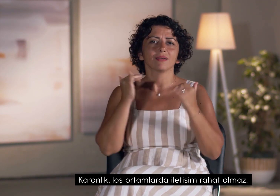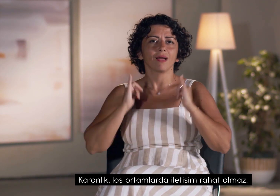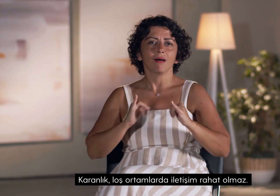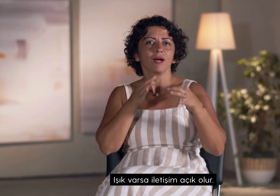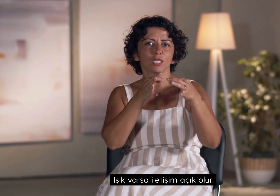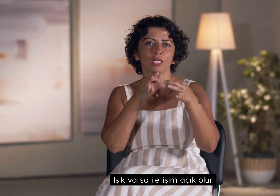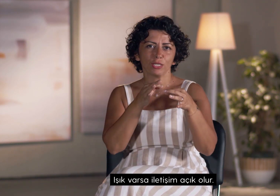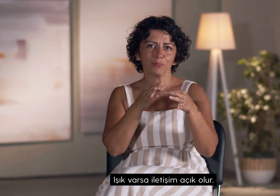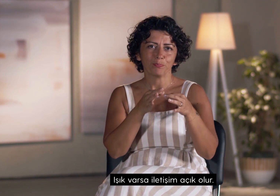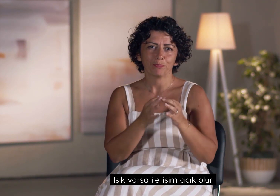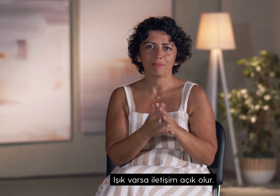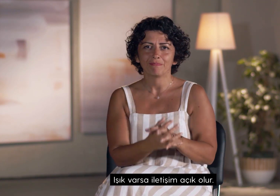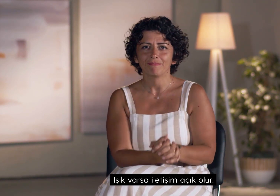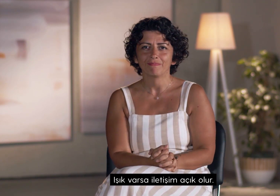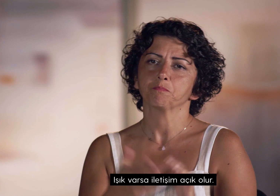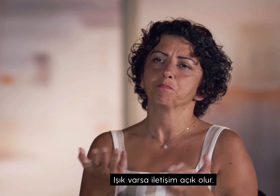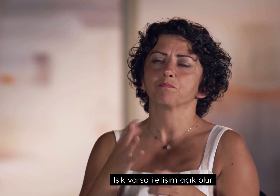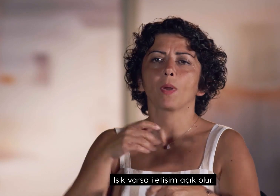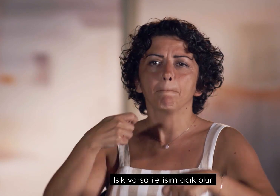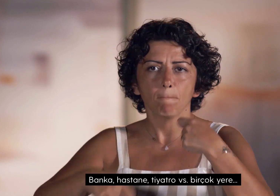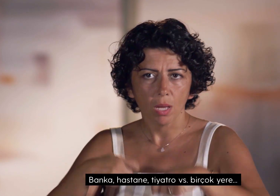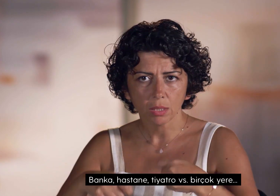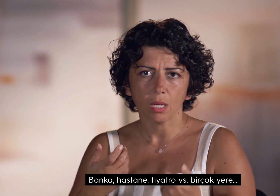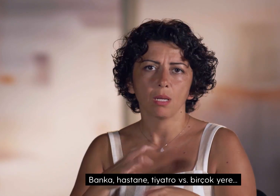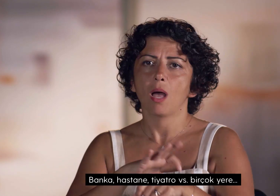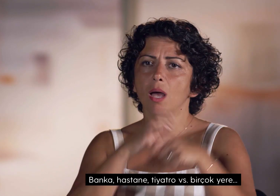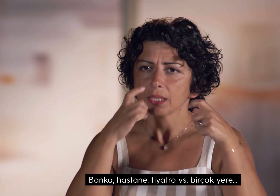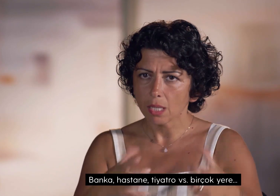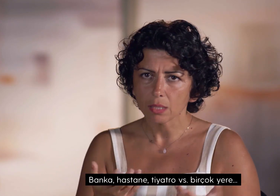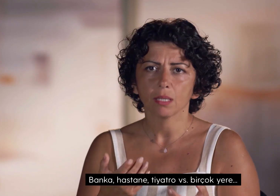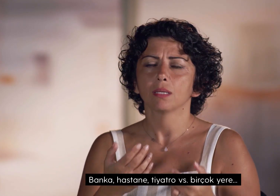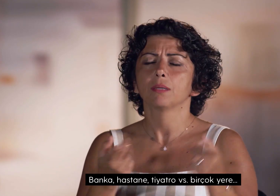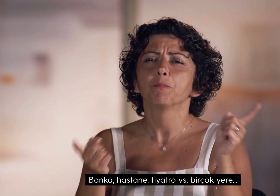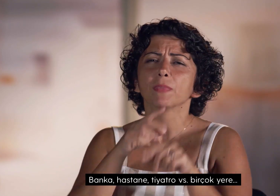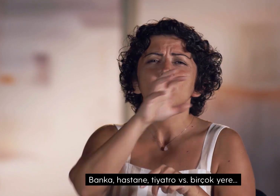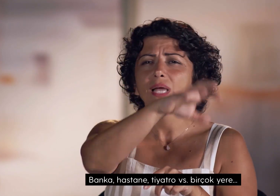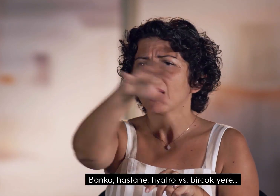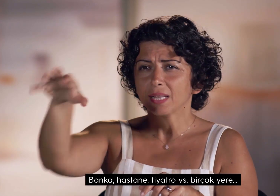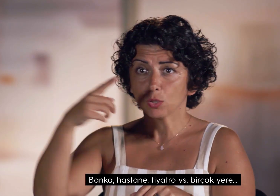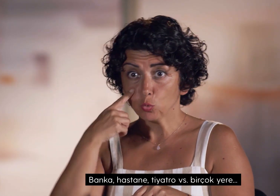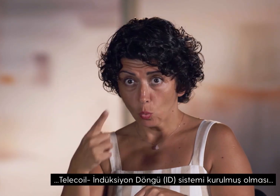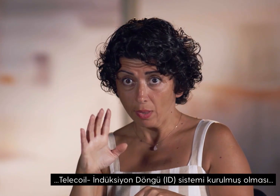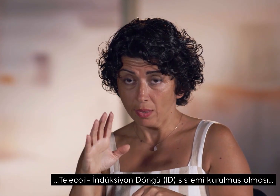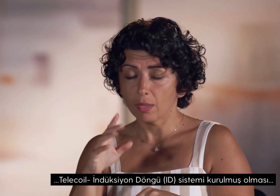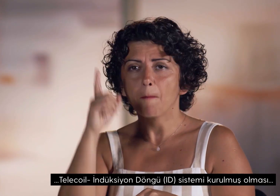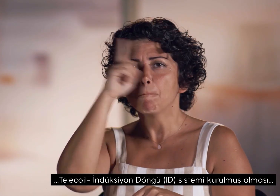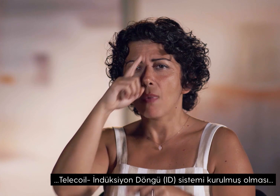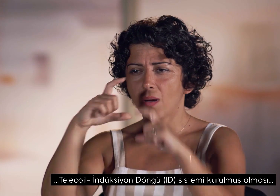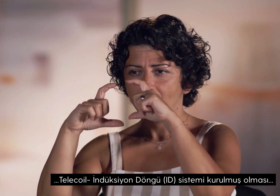olmaz. Işık varsa iletişim açık olur. Banka, hastane, tiyatro vesaire birçok yere telecoil indiksiyon